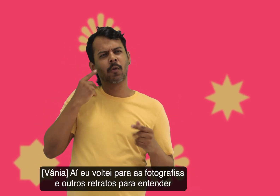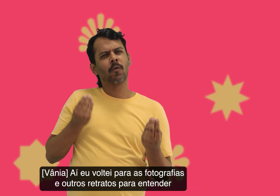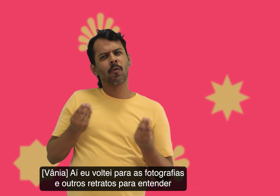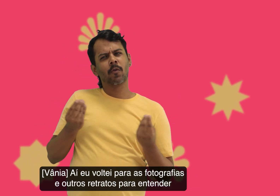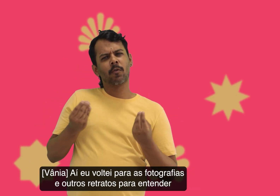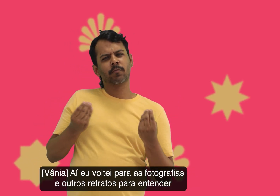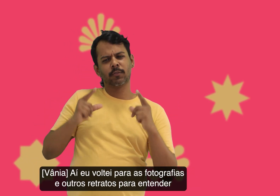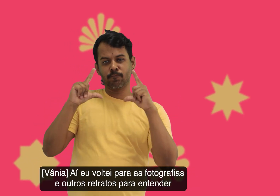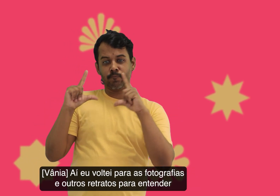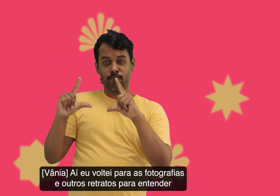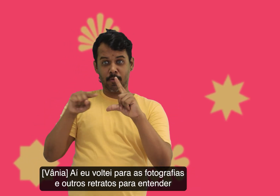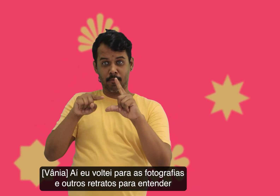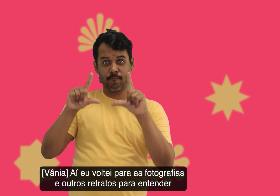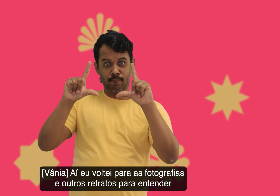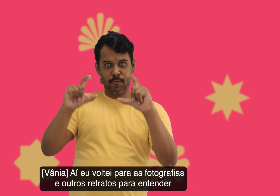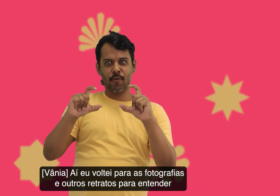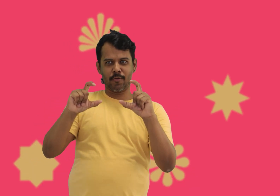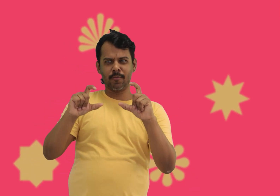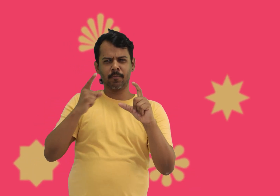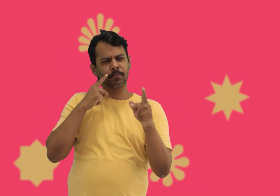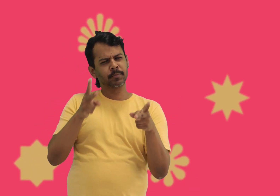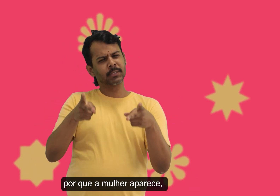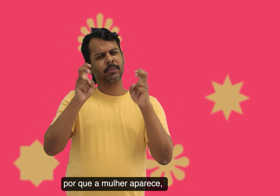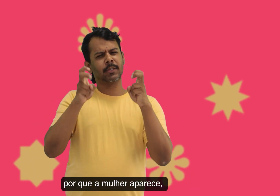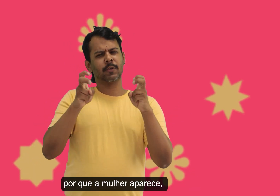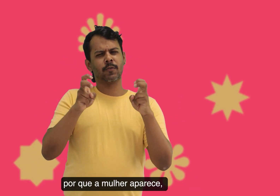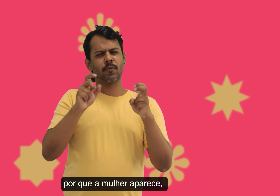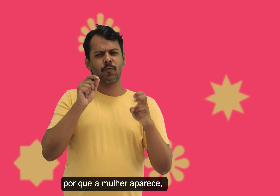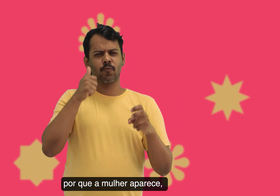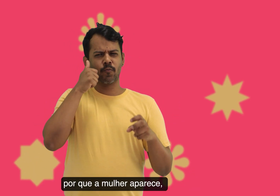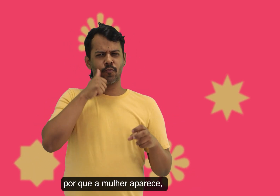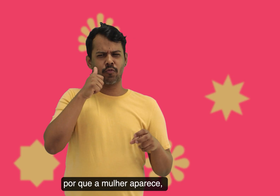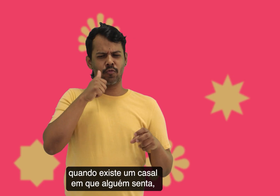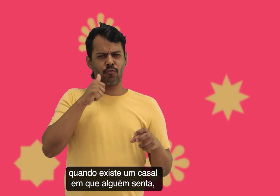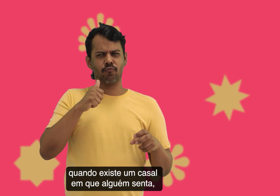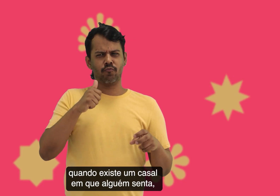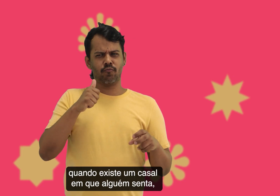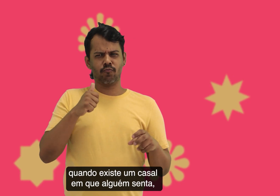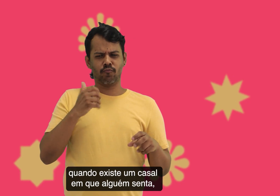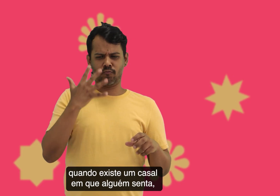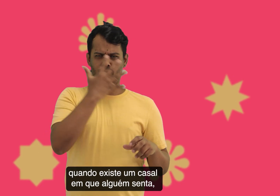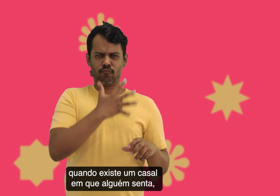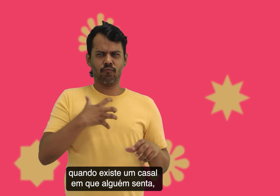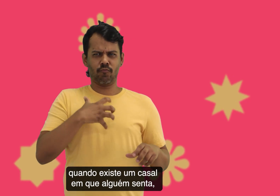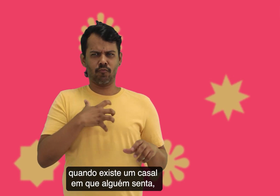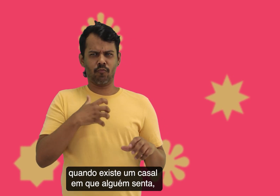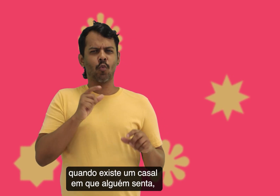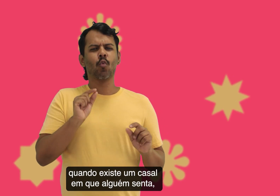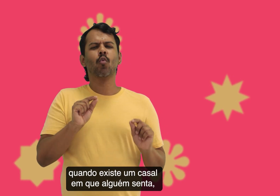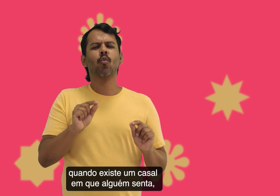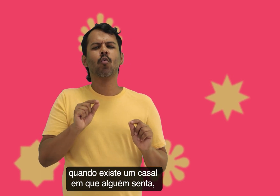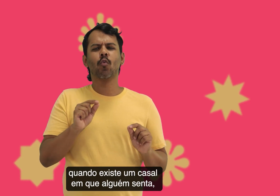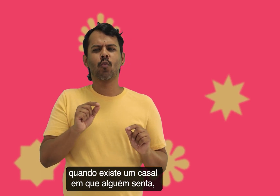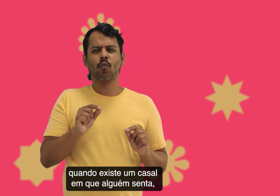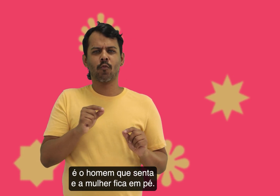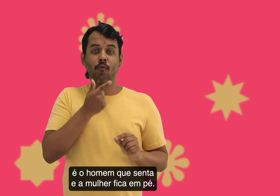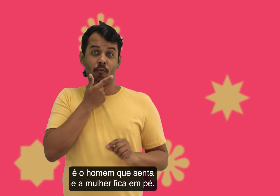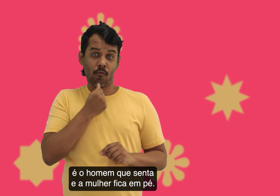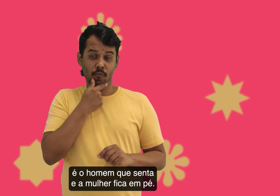as fotografias de outros retratos para entender por que a mulher aparece quando existe um casal em que alguém senta. É o